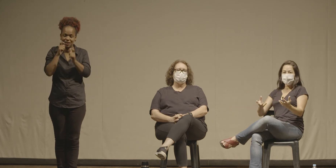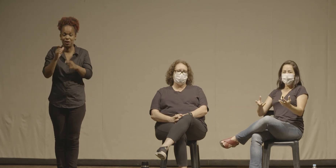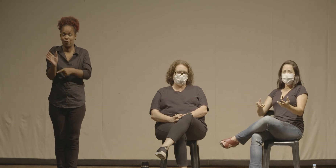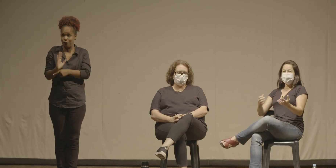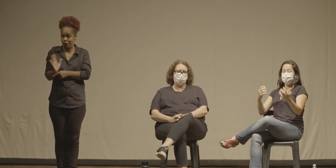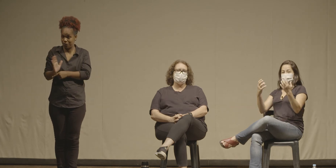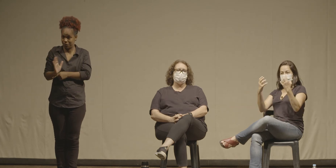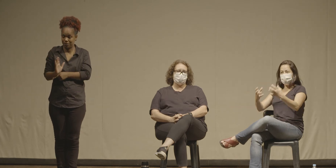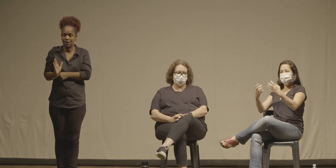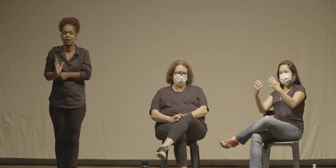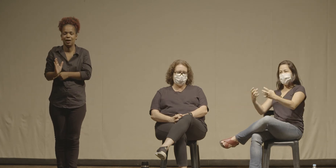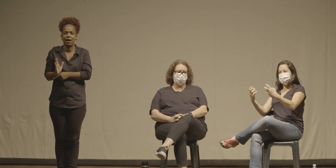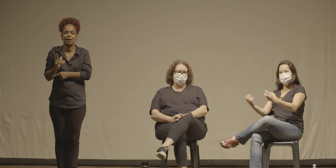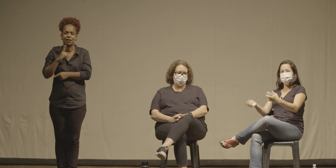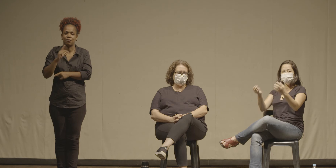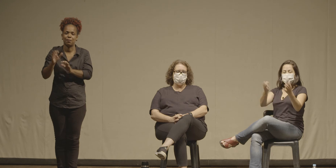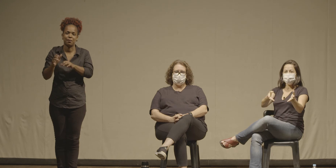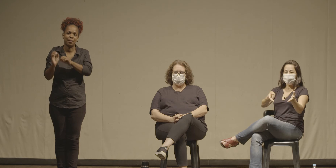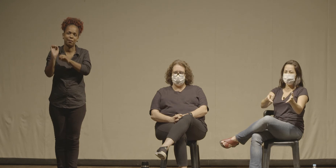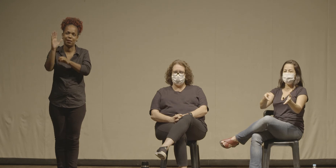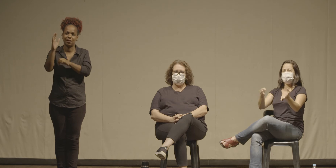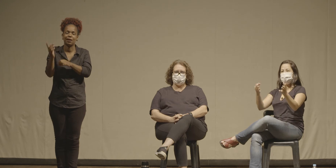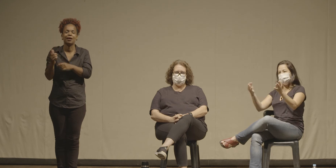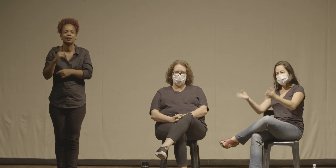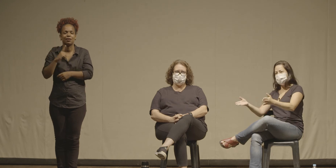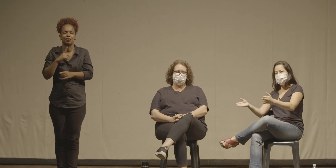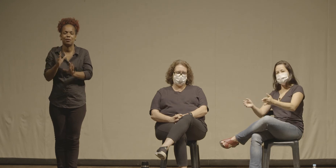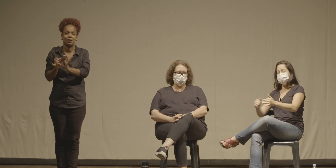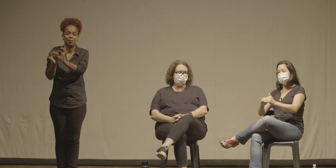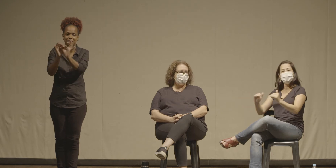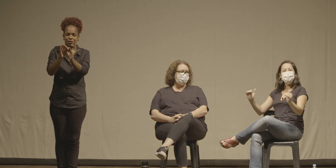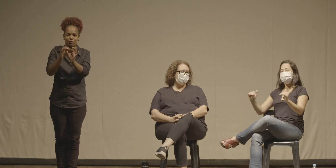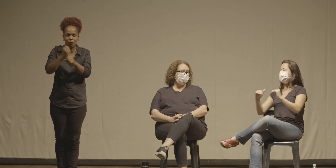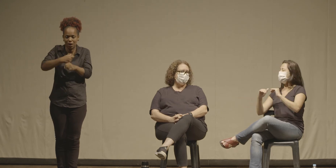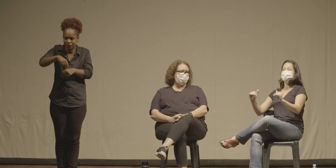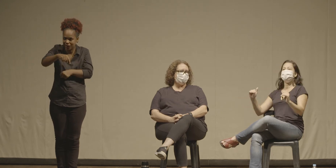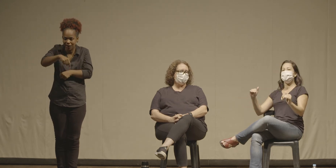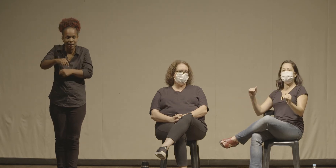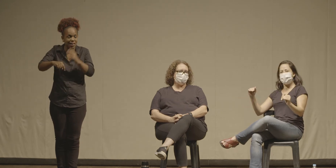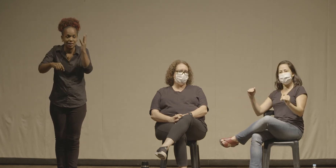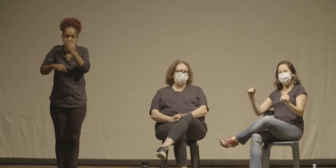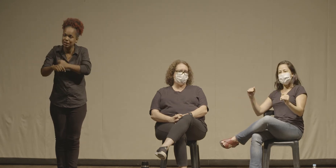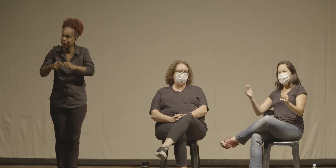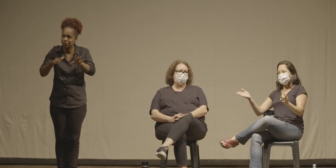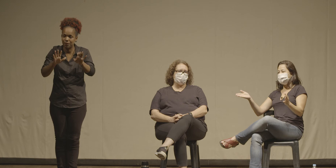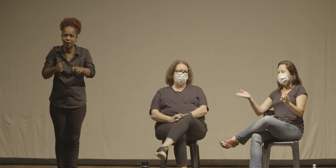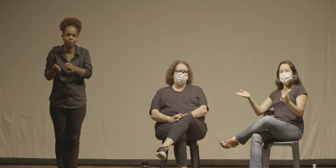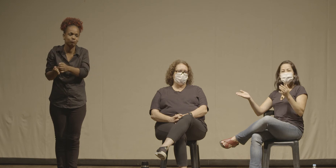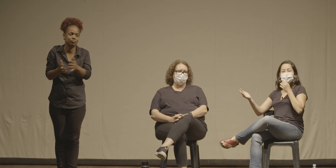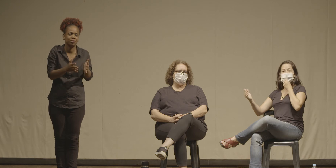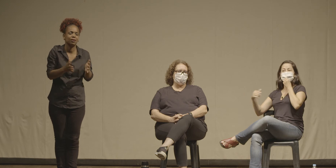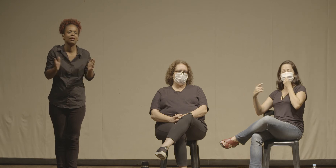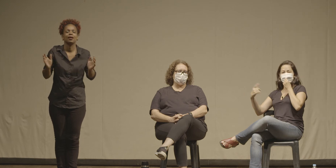filme que colocou o basquete feminino nos Jogos Olímpicos, num ano olímpico. Tudo lindo, estava tudo fluindo bem. Até vir